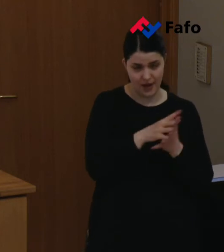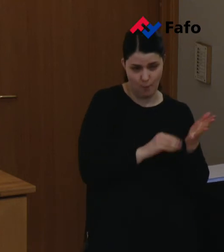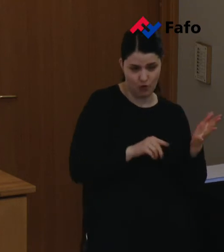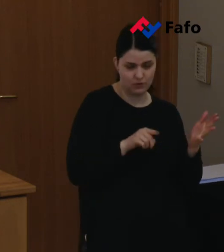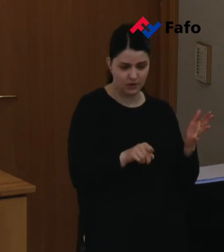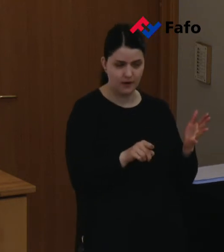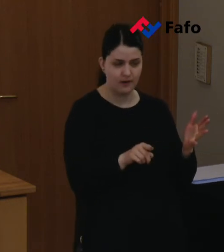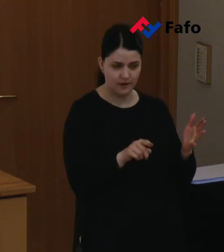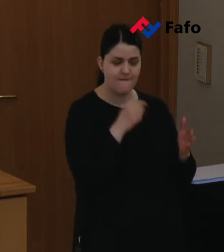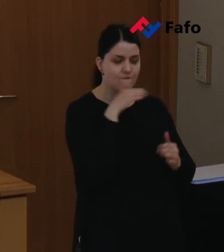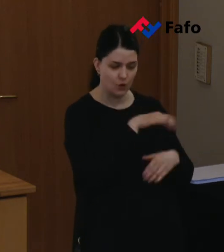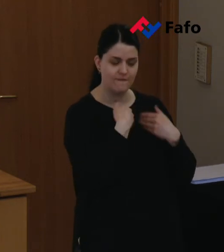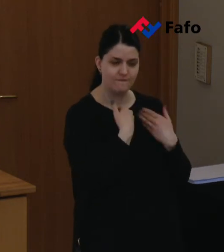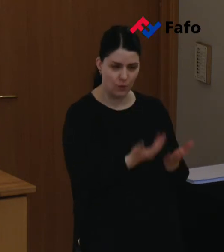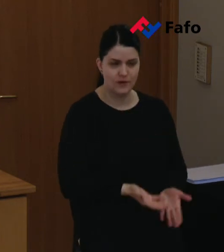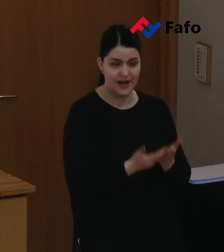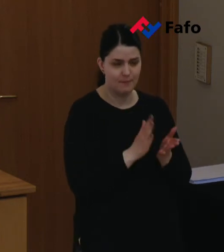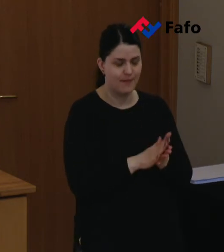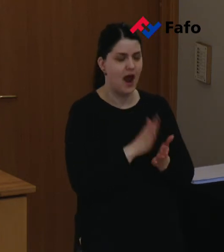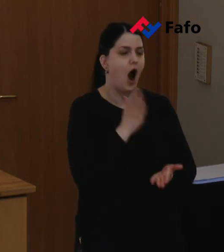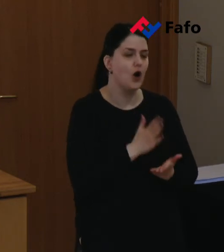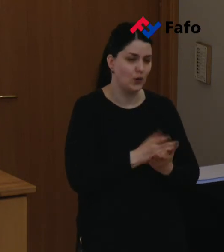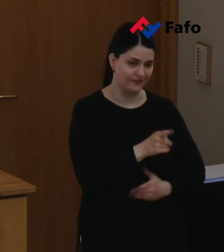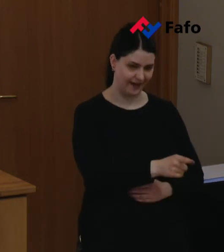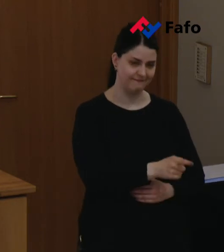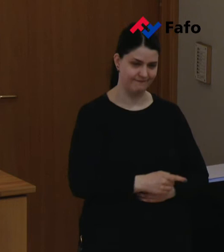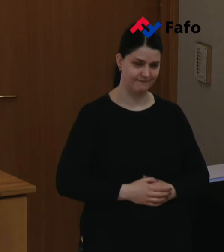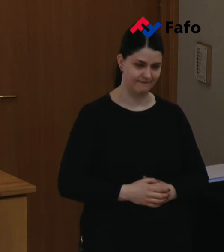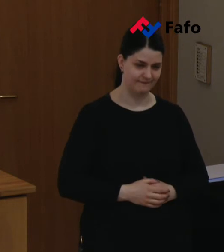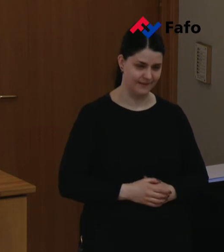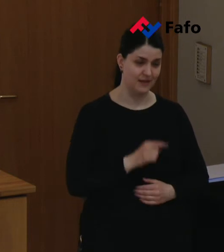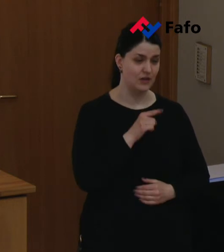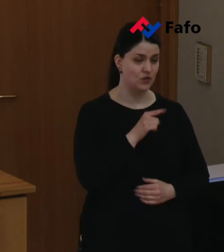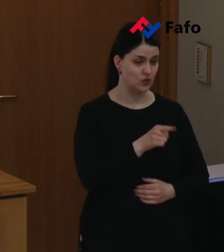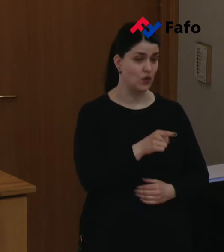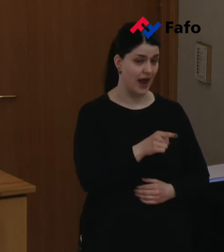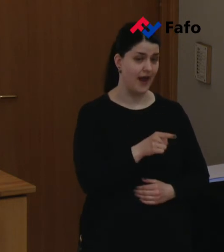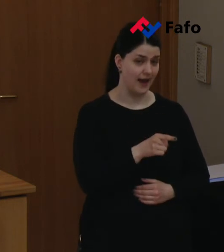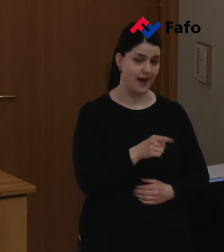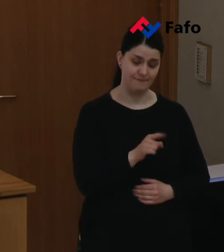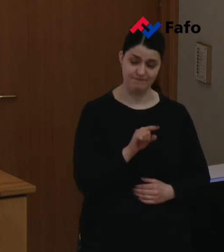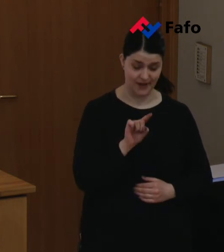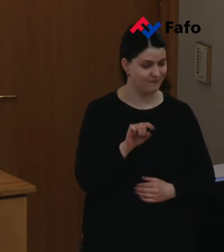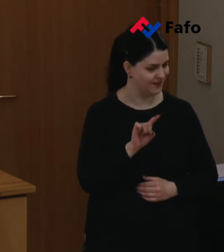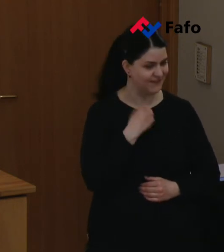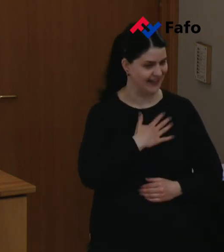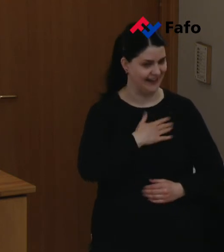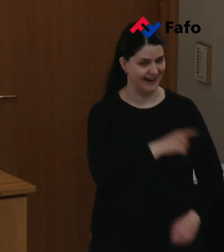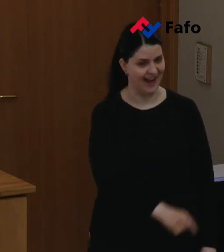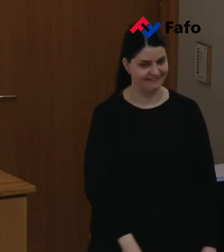prosjektene er at her får folk hjelp med akkurat det. Sånn at det klart at vi liker dette her.